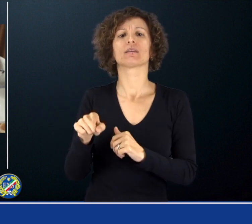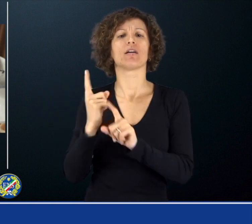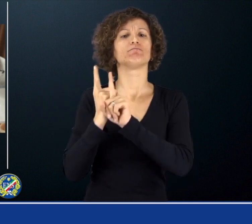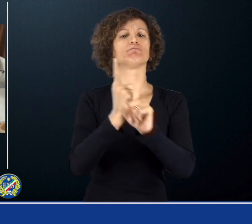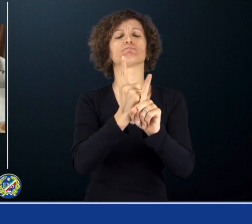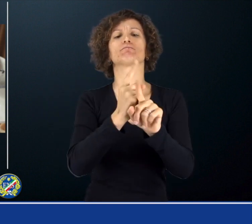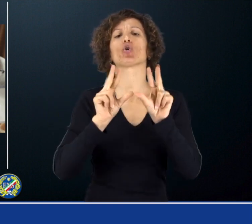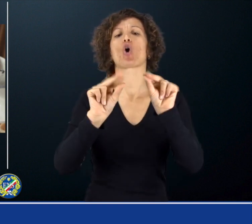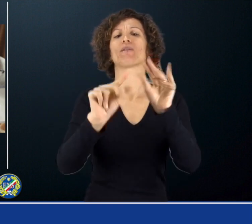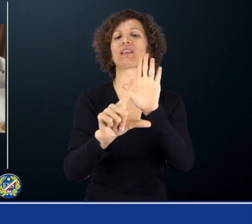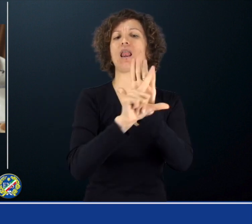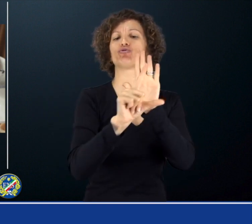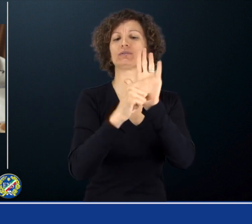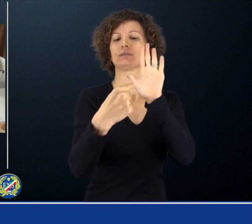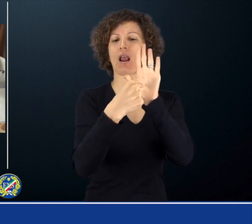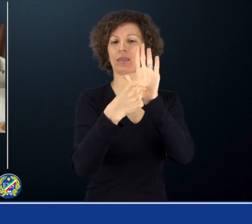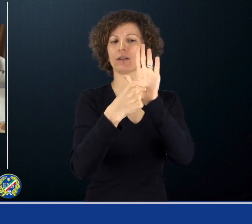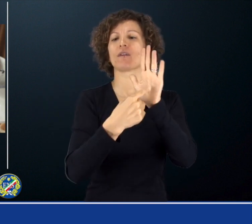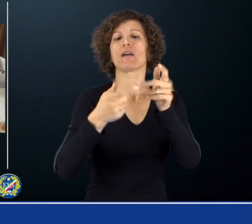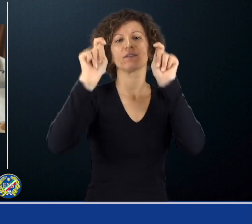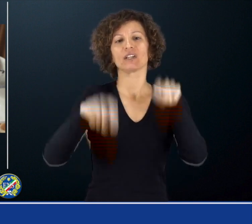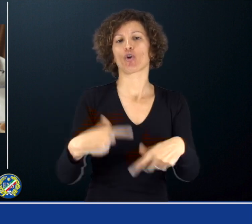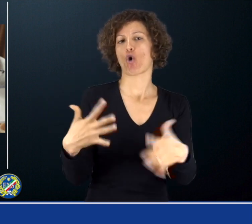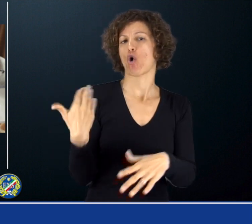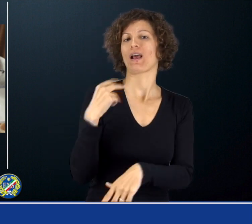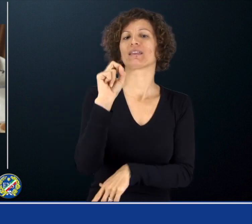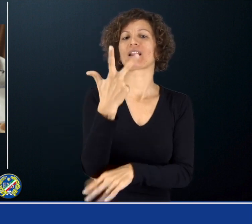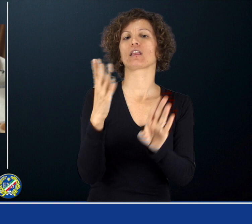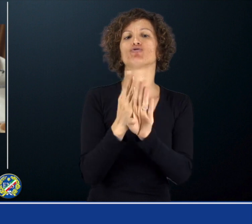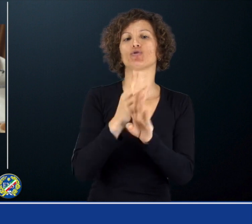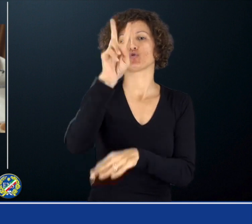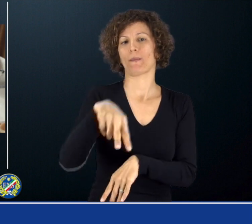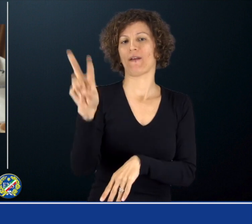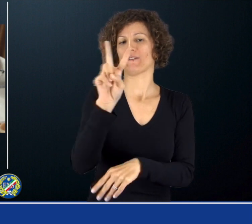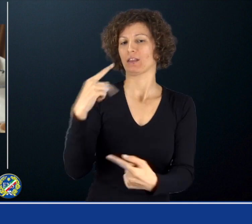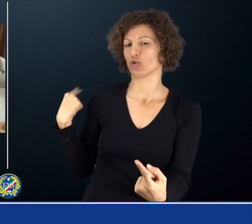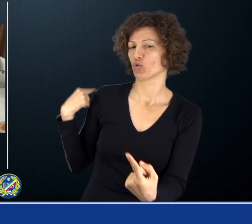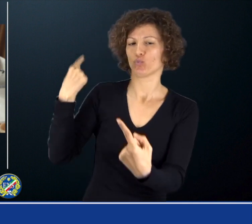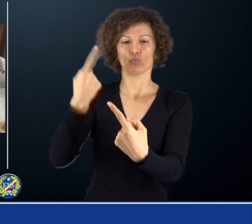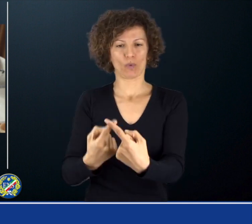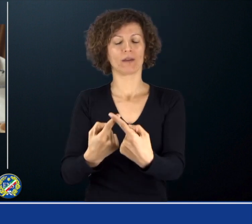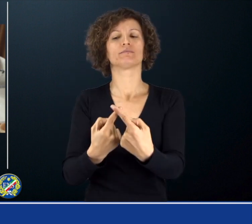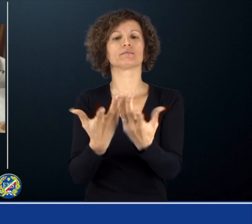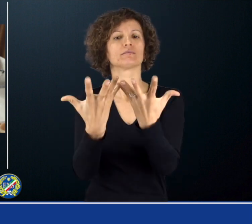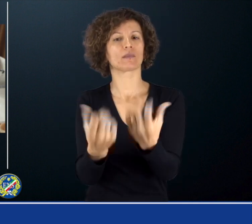legislative, in vigore dal 13 agosto 2022, in attuazione dalla direttiva UE del 2019,